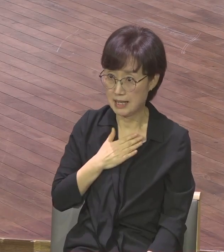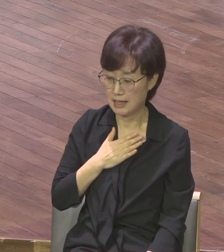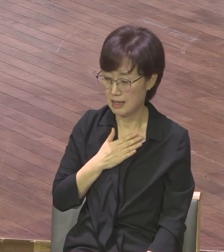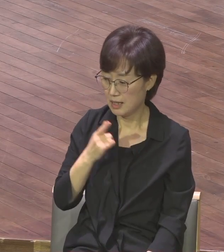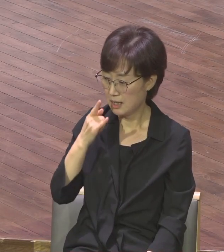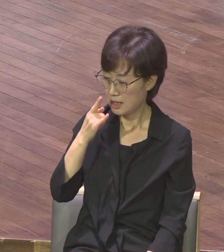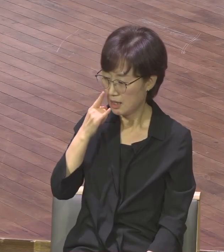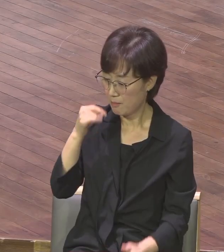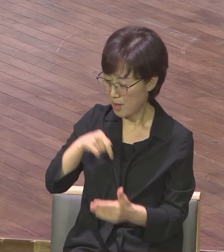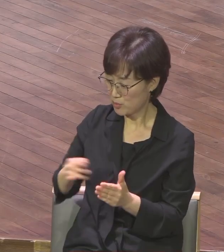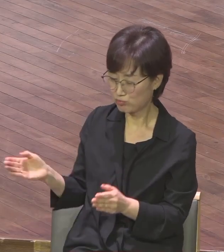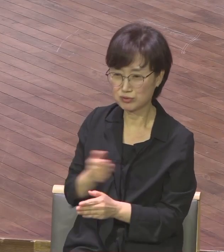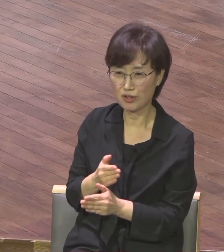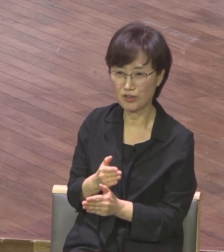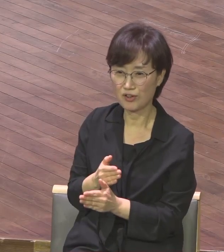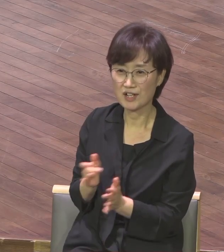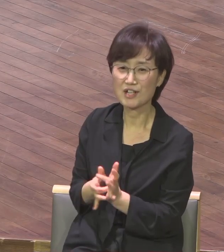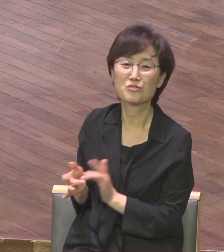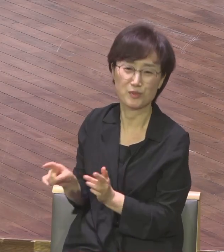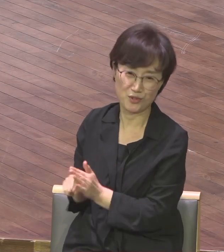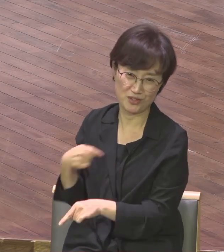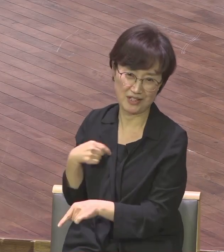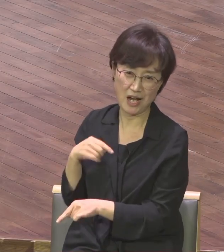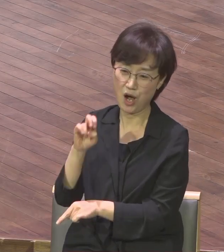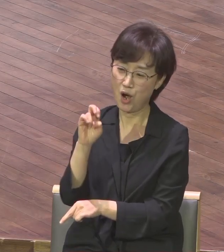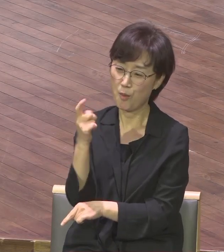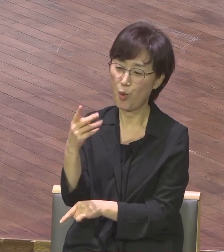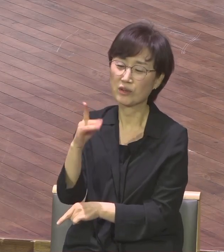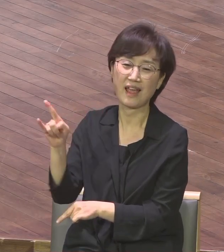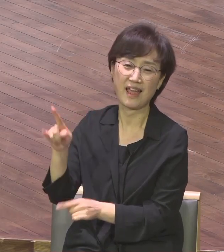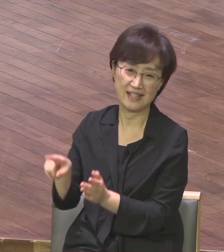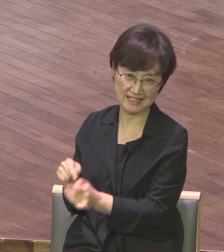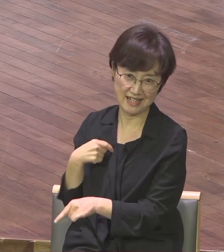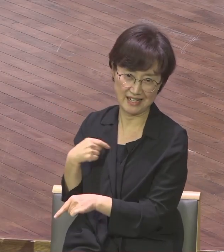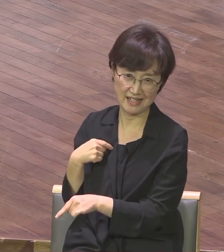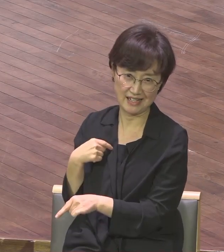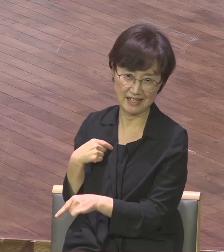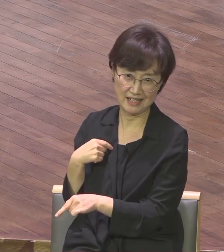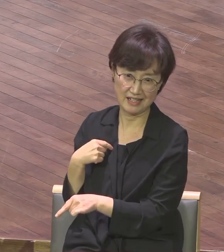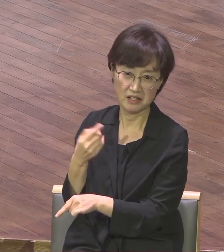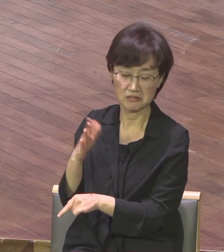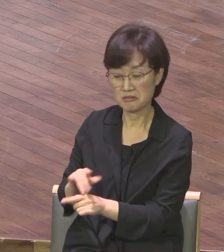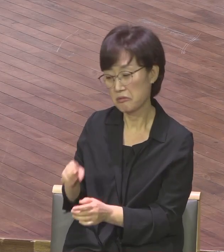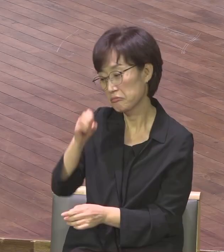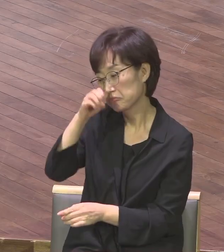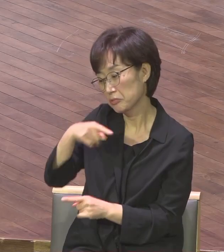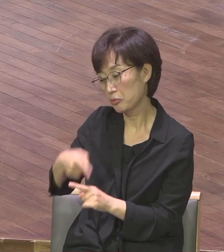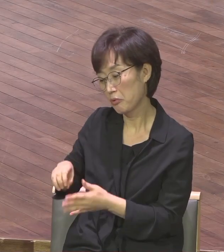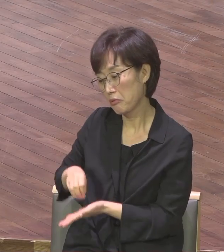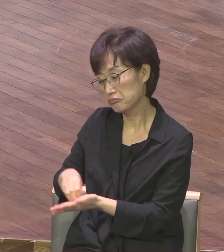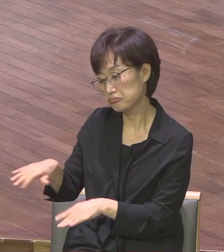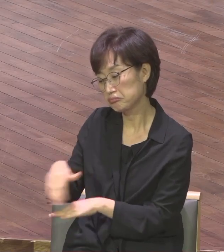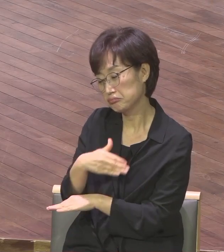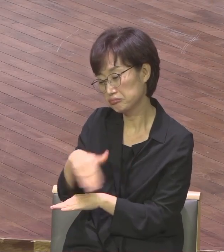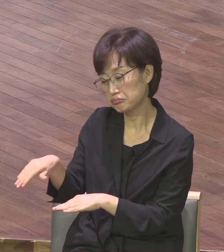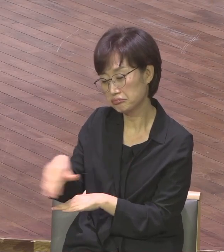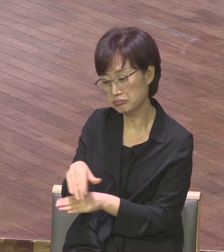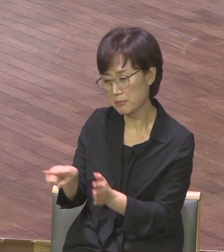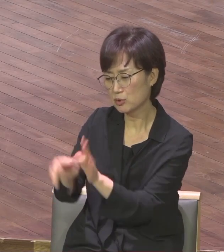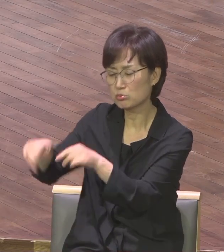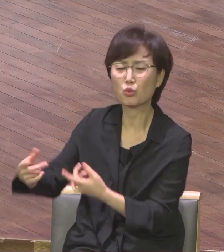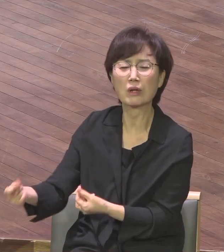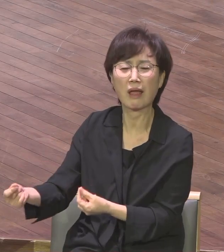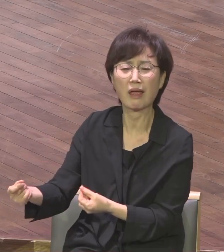신앙생활 하면서도 이 정체성이 회복되지 않은 날까지는 불신자하고 거의 같아요. 막 구원은 받죠,